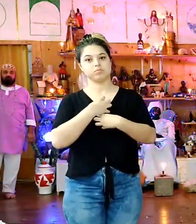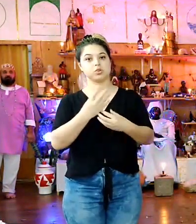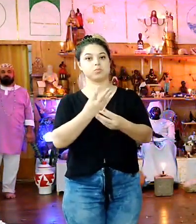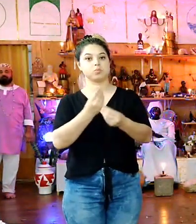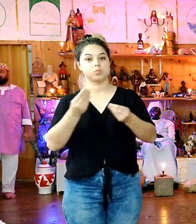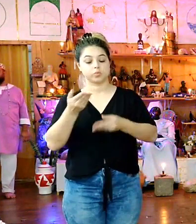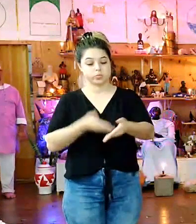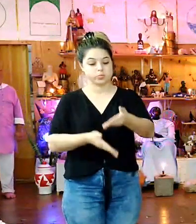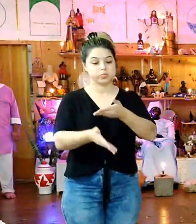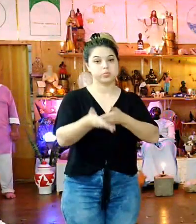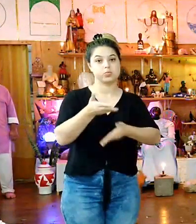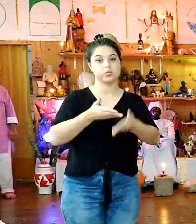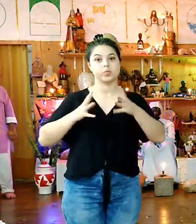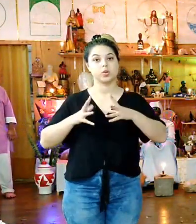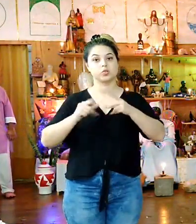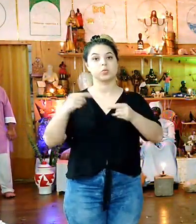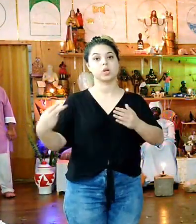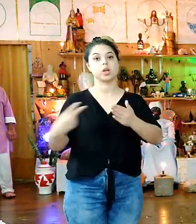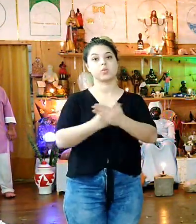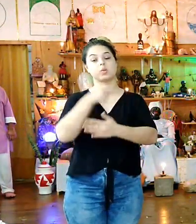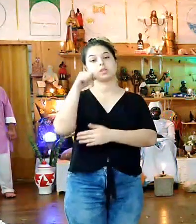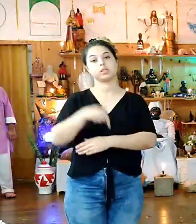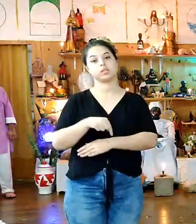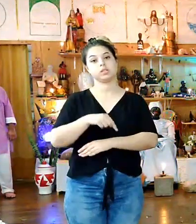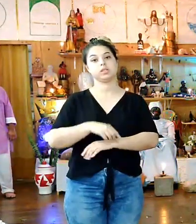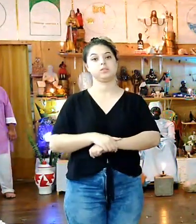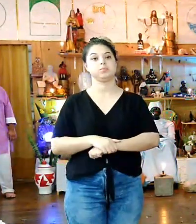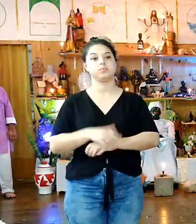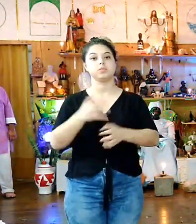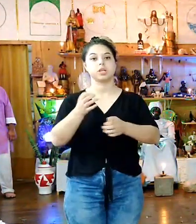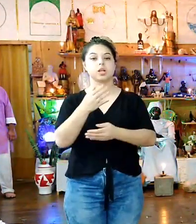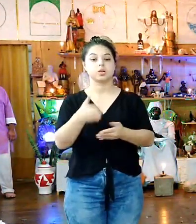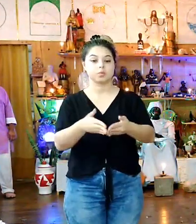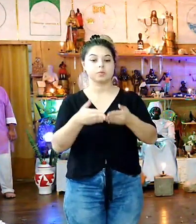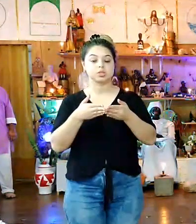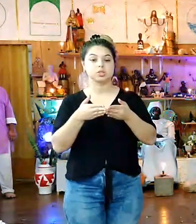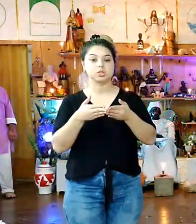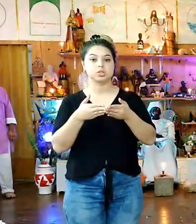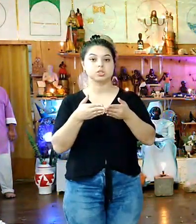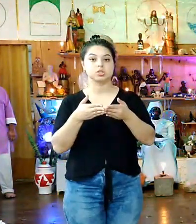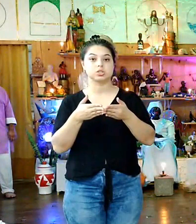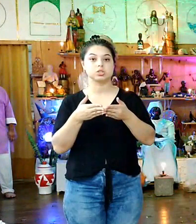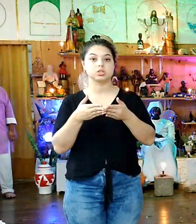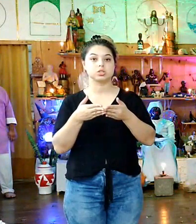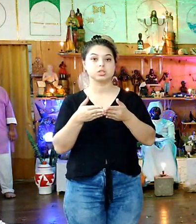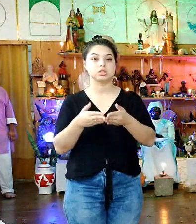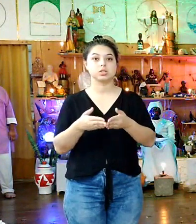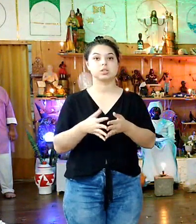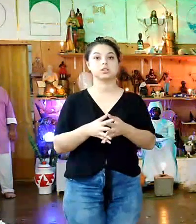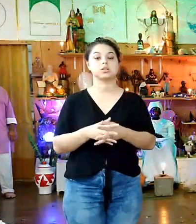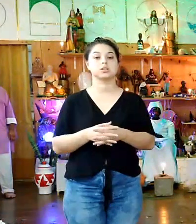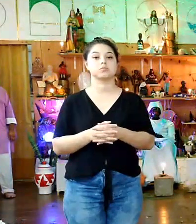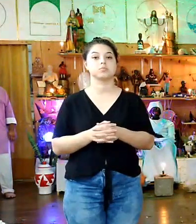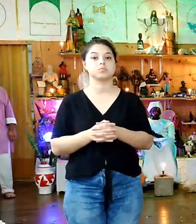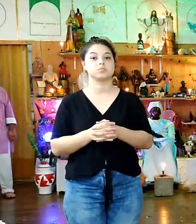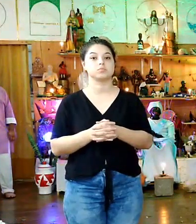me senti muito envolvido por tudo que aconteceu aqui. Quero pedir licença à Mãe Preta Zimba do